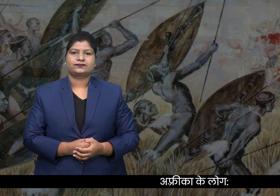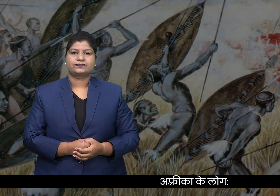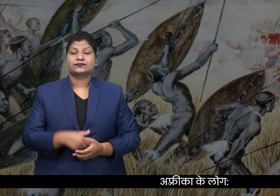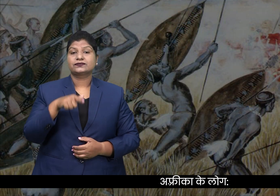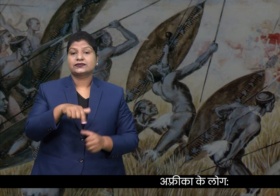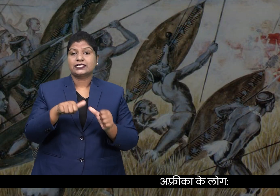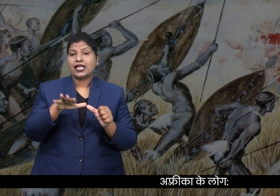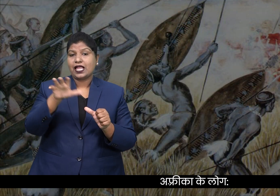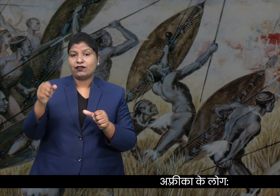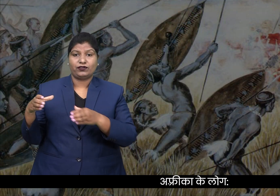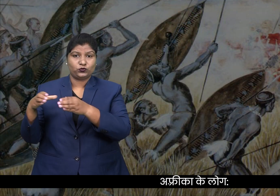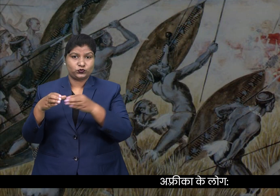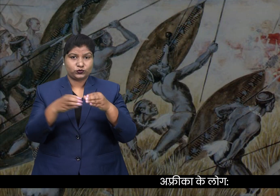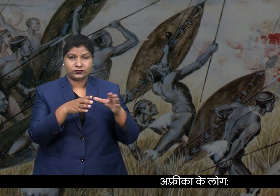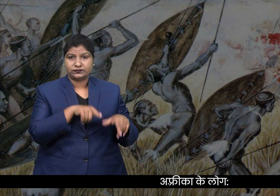अफ्रीका के लोग,